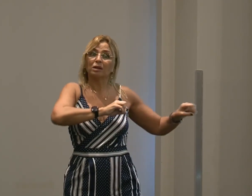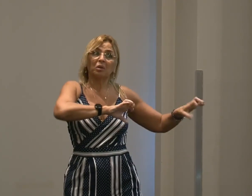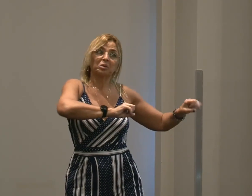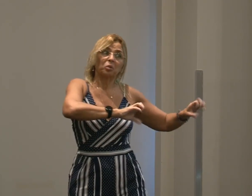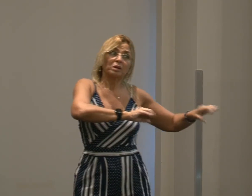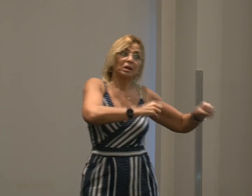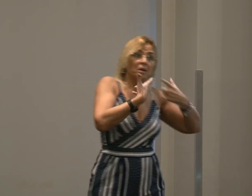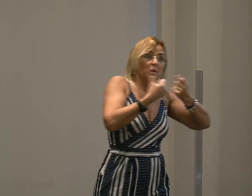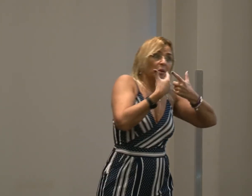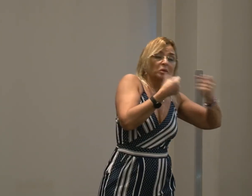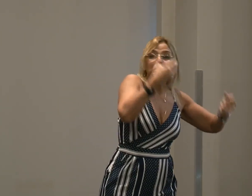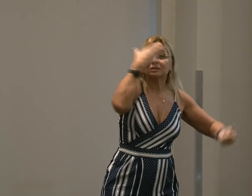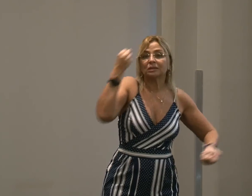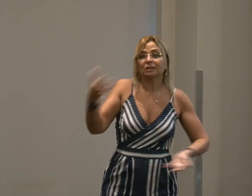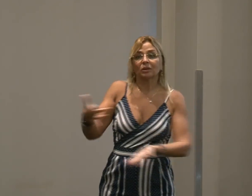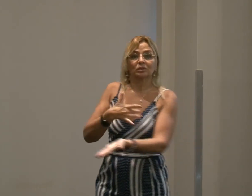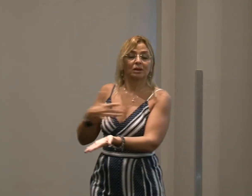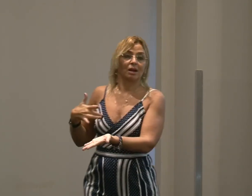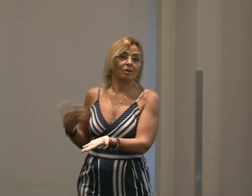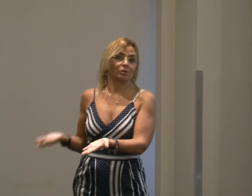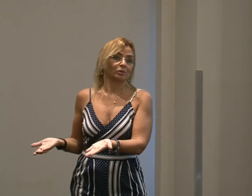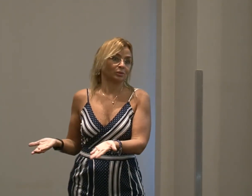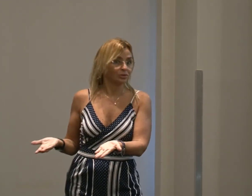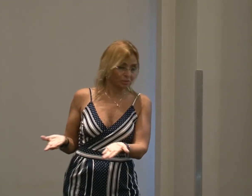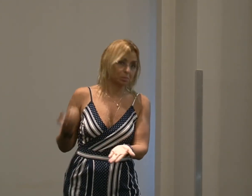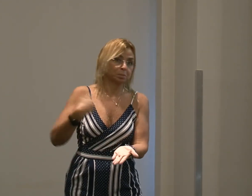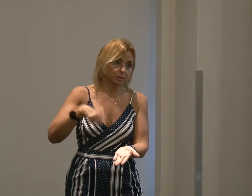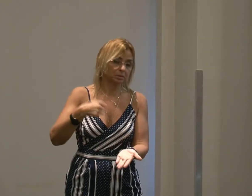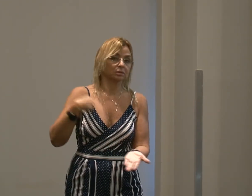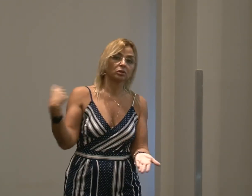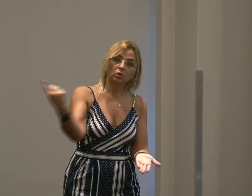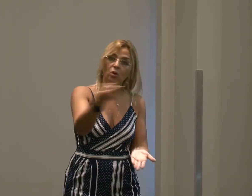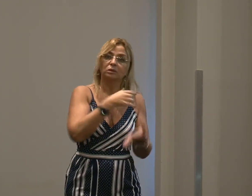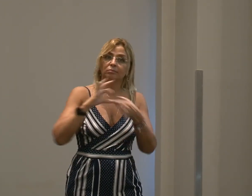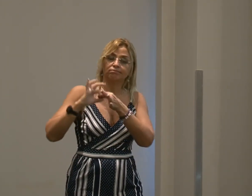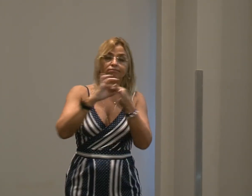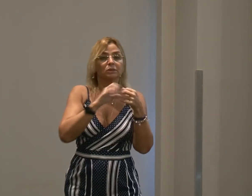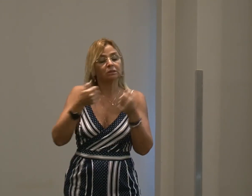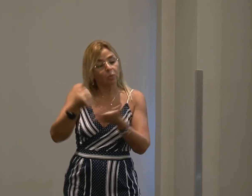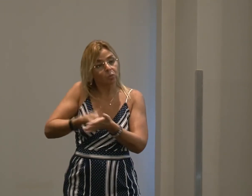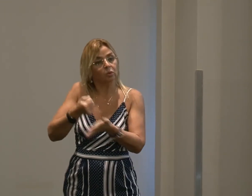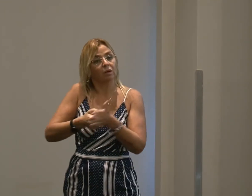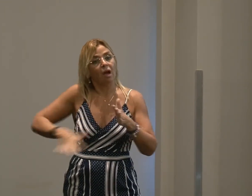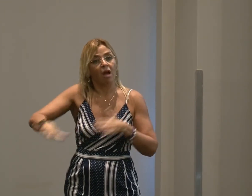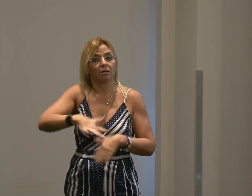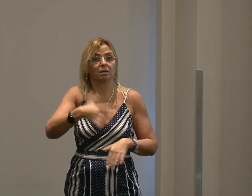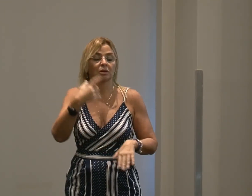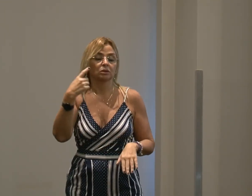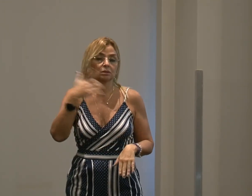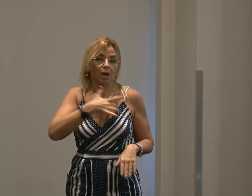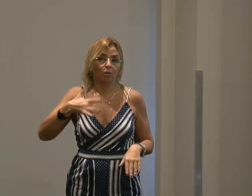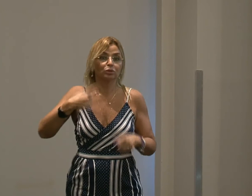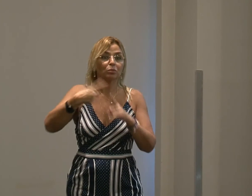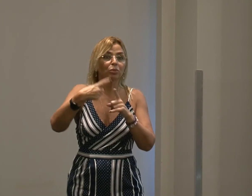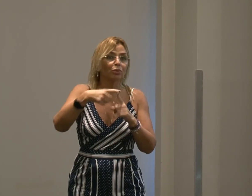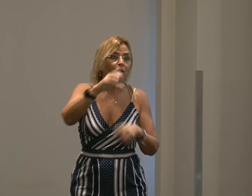outras opções para que elas escolham e entendam que a aquisição linguística é importante. E lembrar também que a gente, mesmo pensando nas